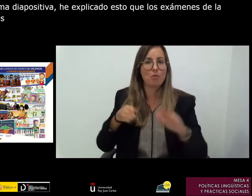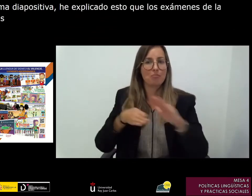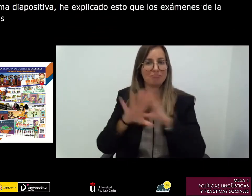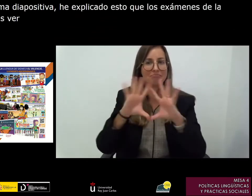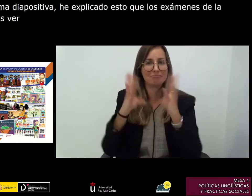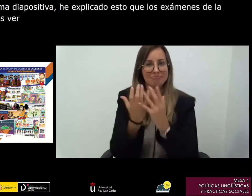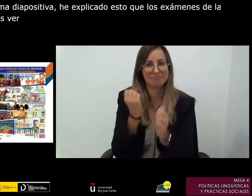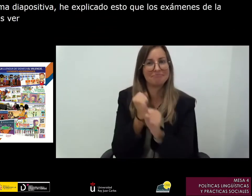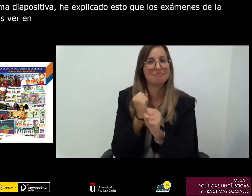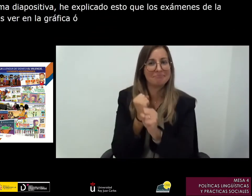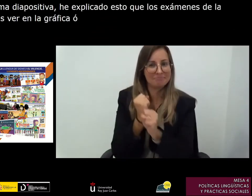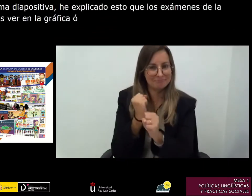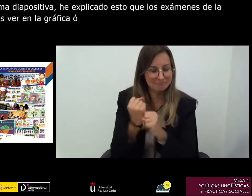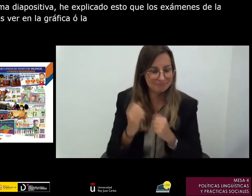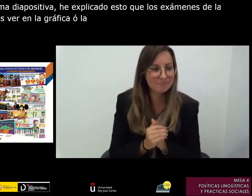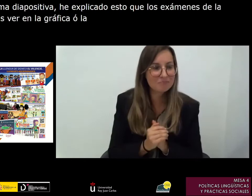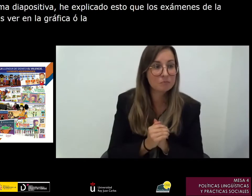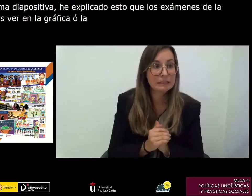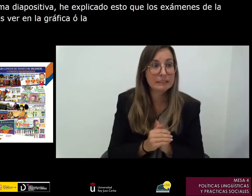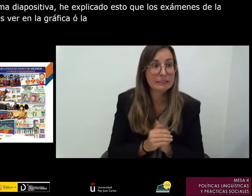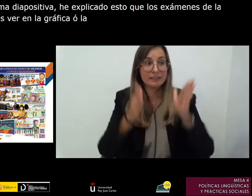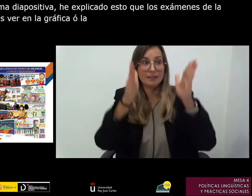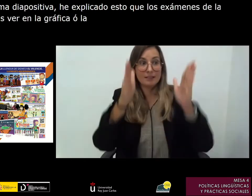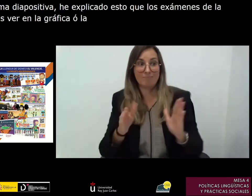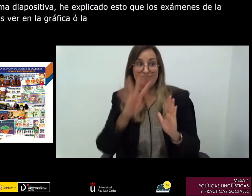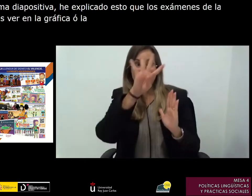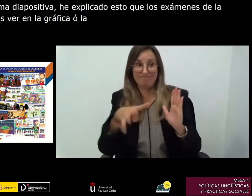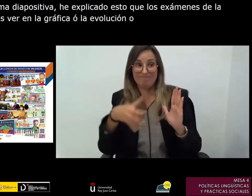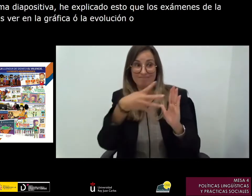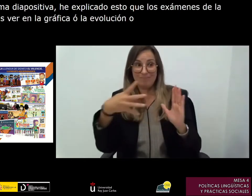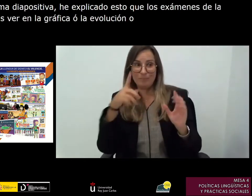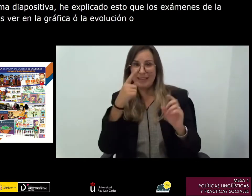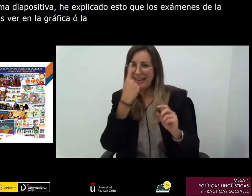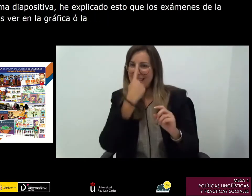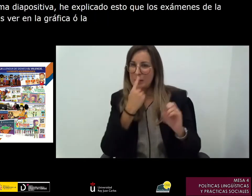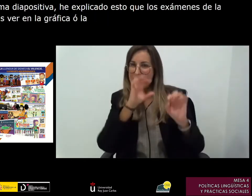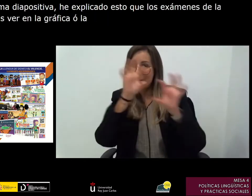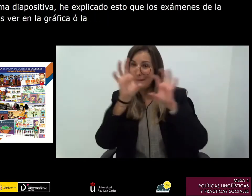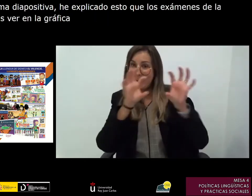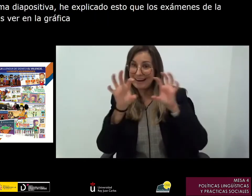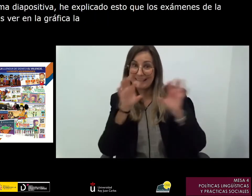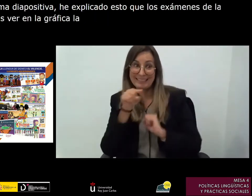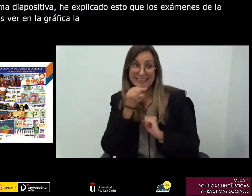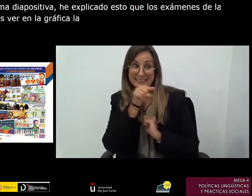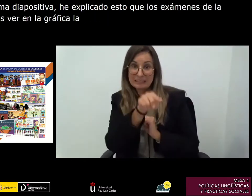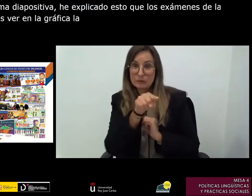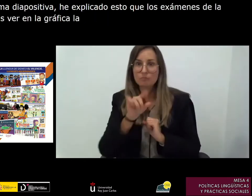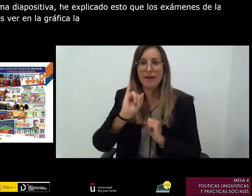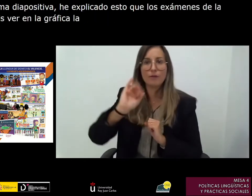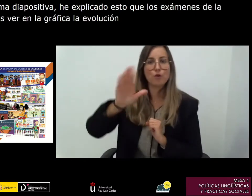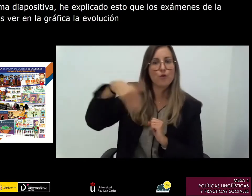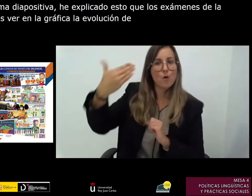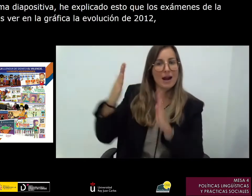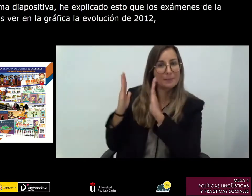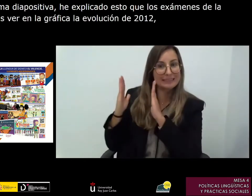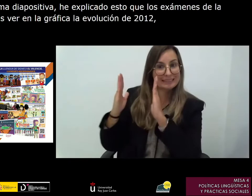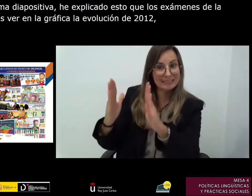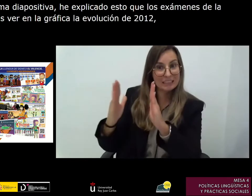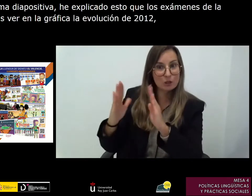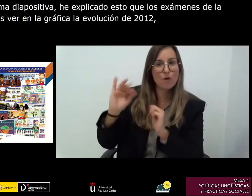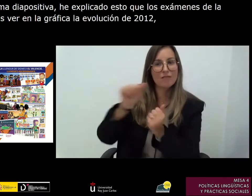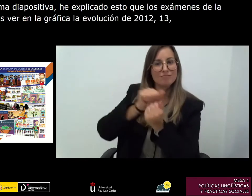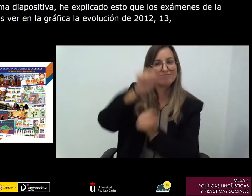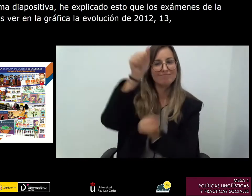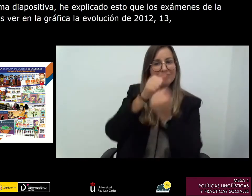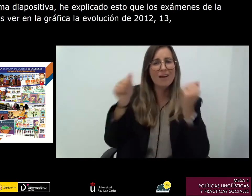2012-13 hasta ahora, cómo ha evolucionado el número de aspirantes a las pruebas. Y al lado